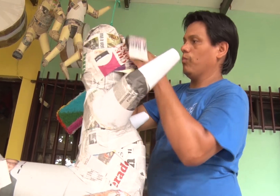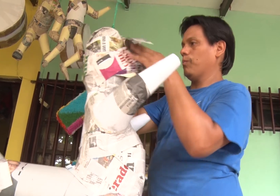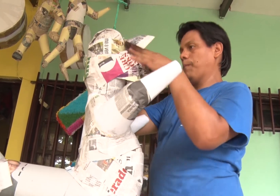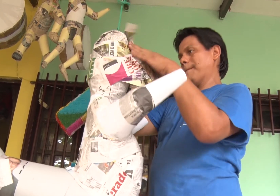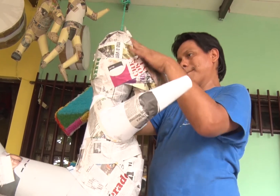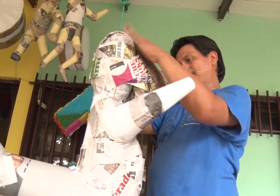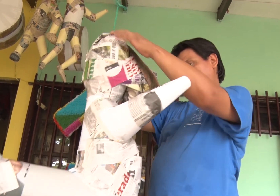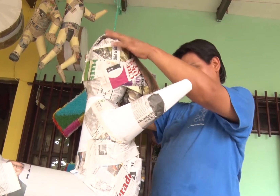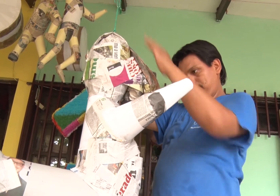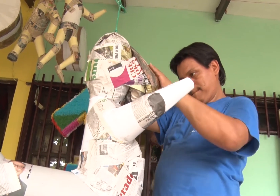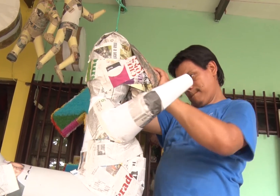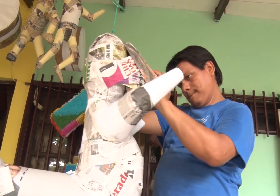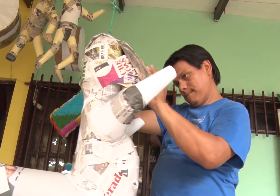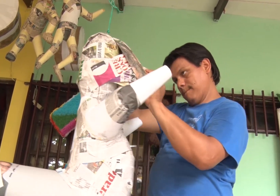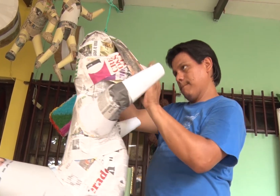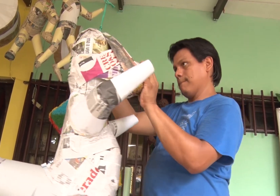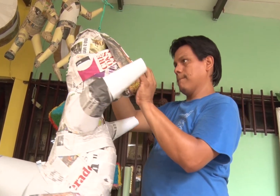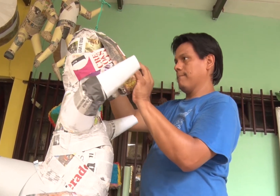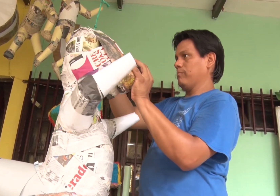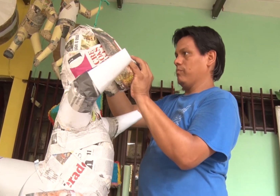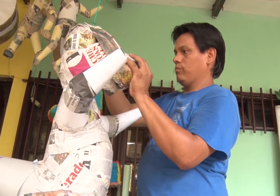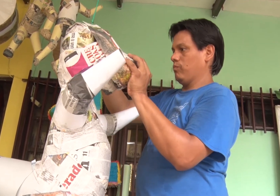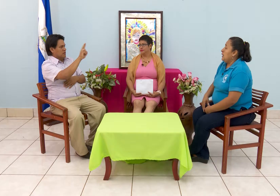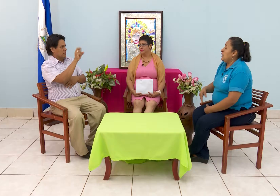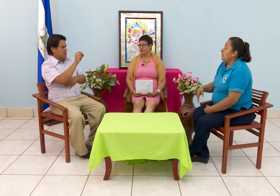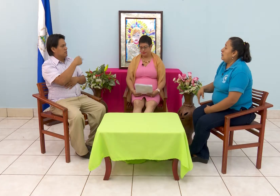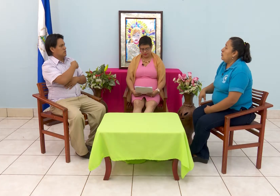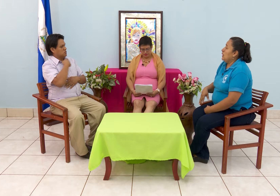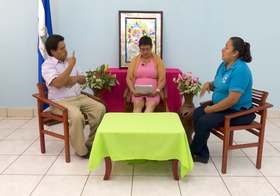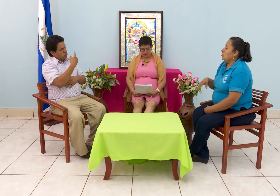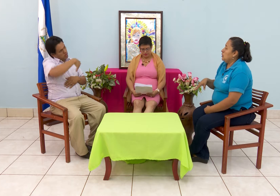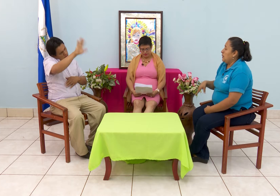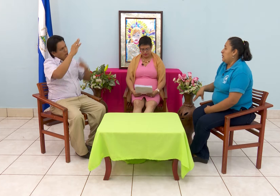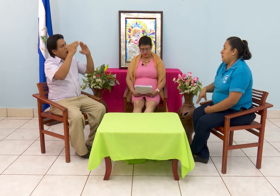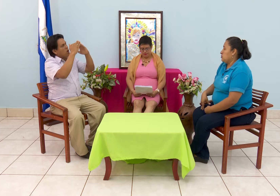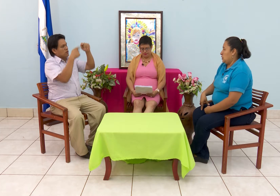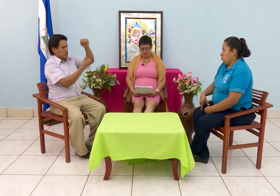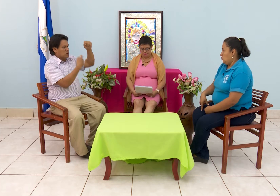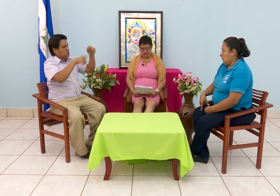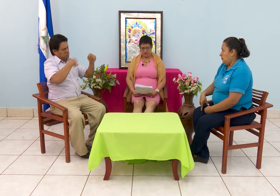INATEC, la Asociación y el INATEC me brindaron ese primer curso. Y estábamos alrededor de 20 personas sordas.